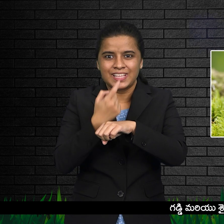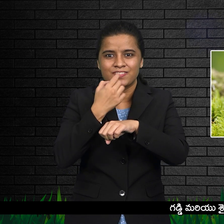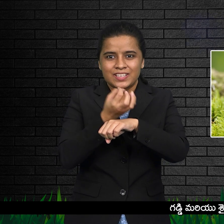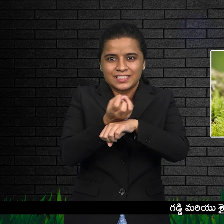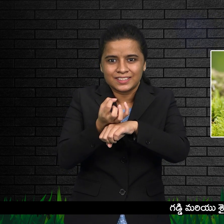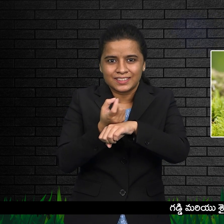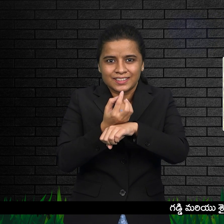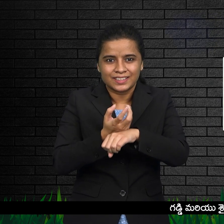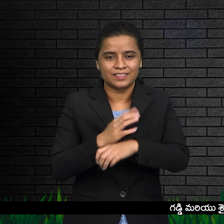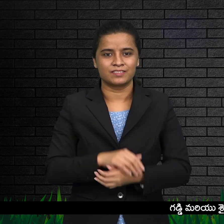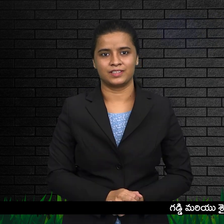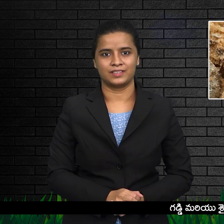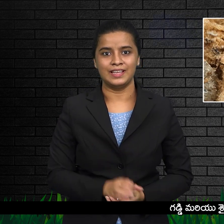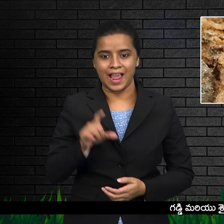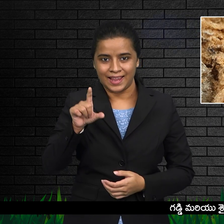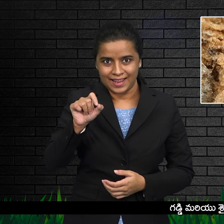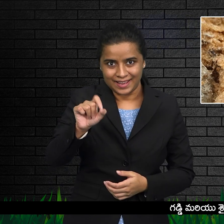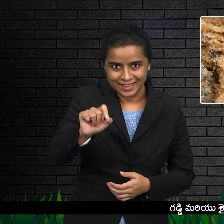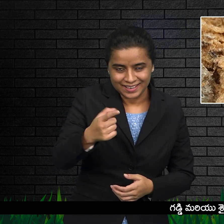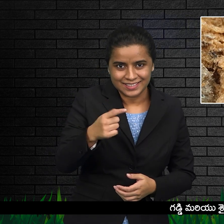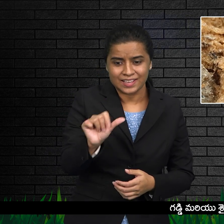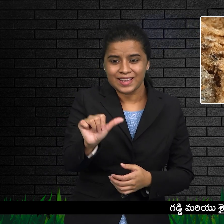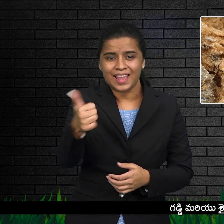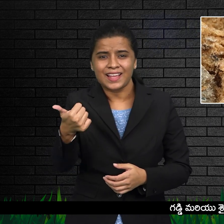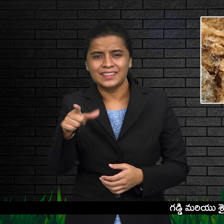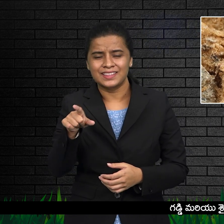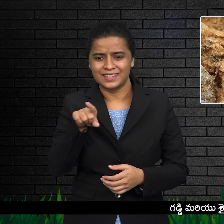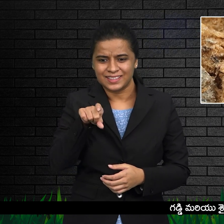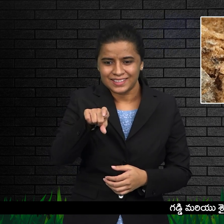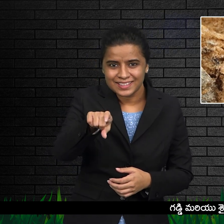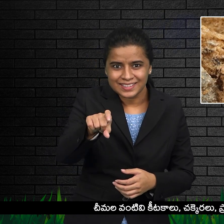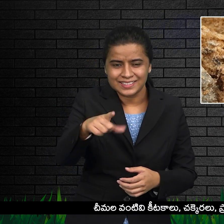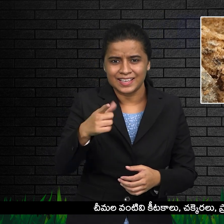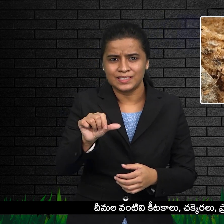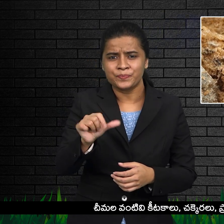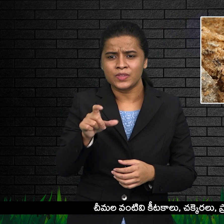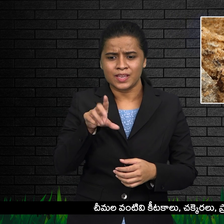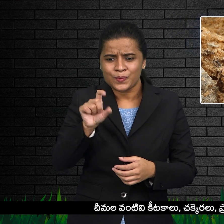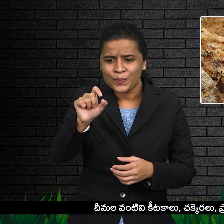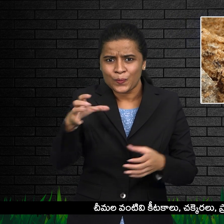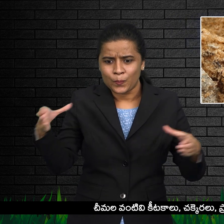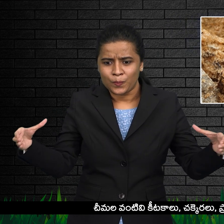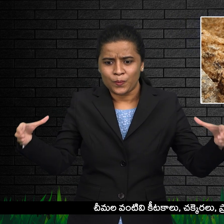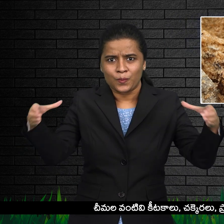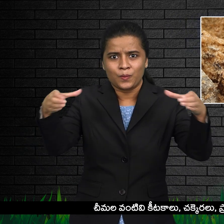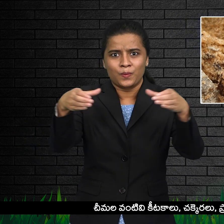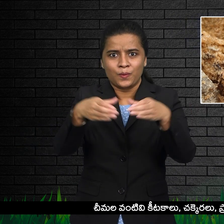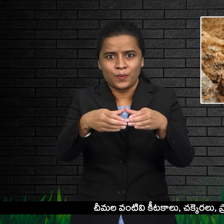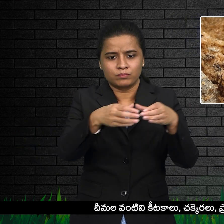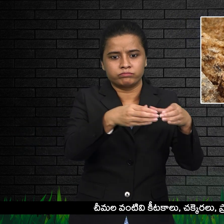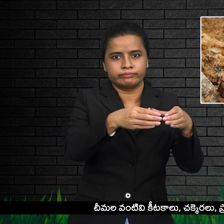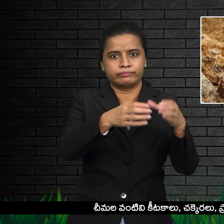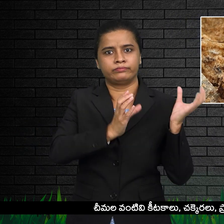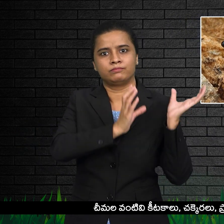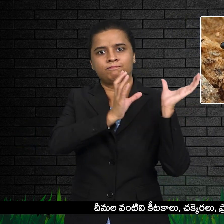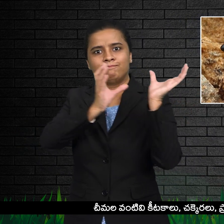గడ్డి మరియు శైవలాలను నములుతుంది. చీమలు వంటివి కీటకాలు,